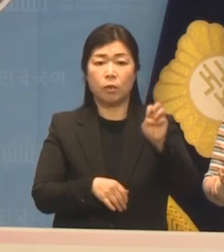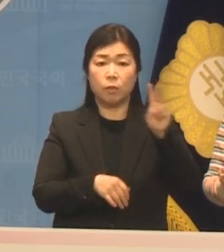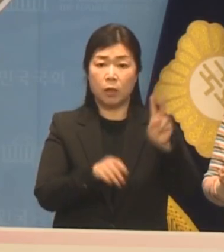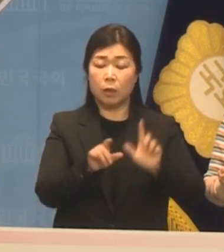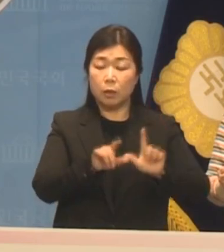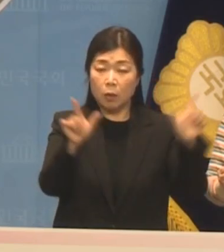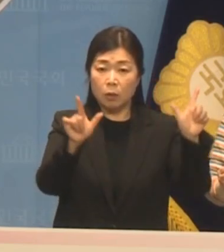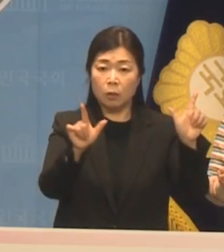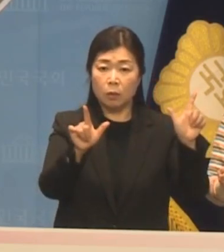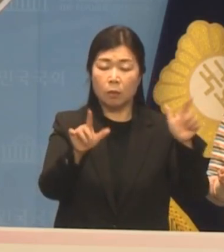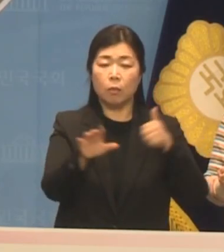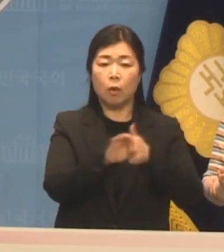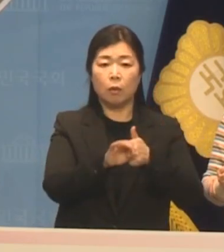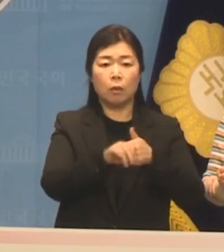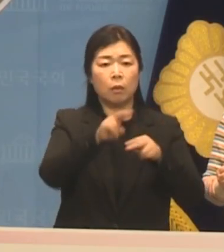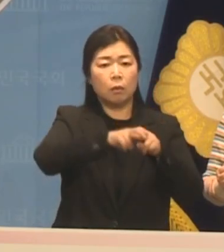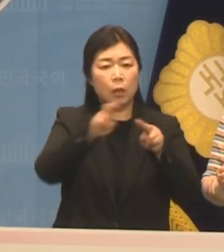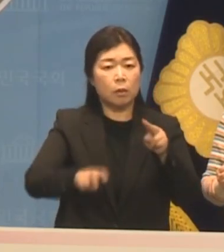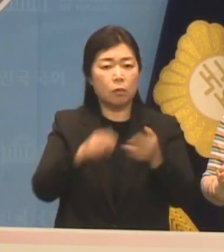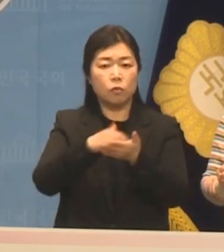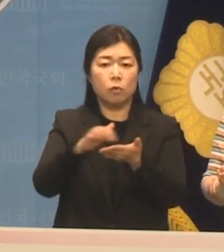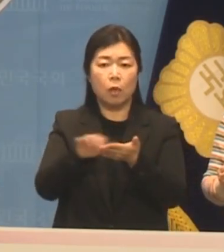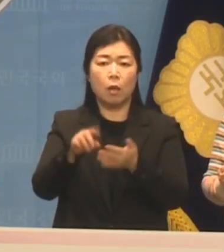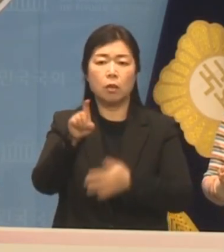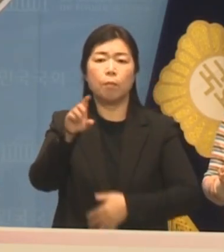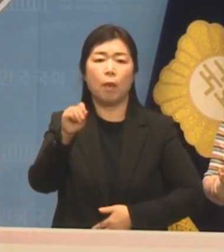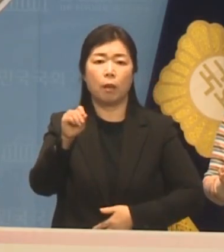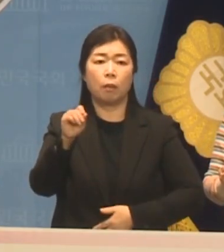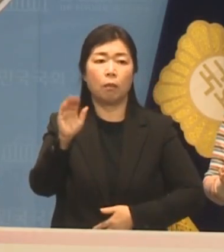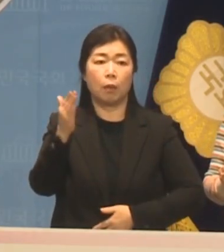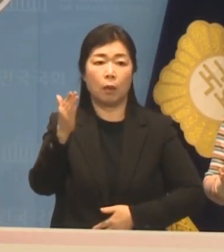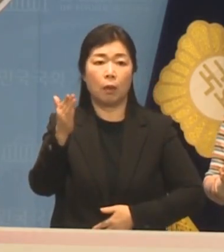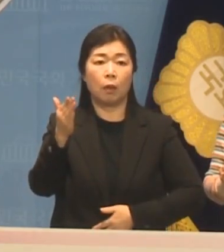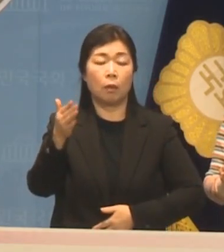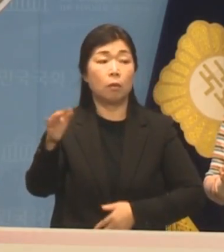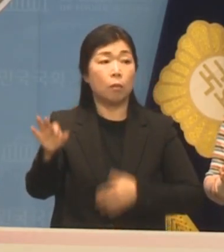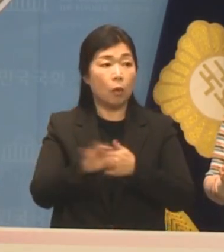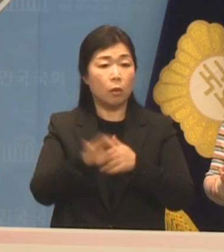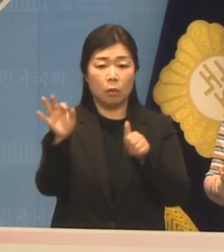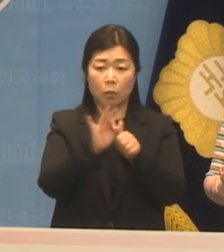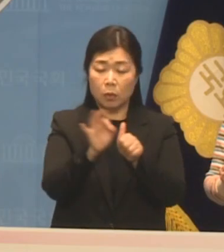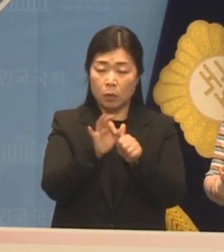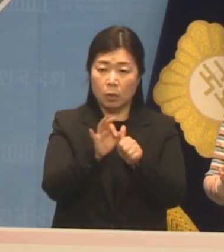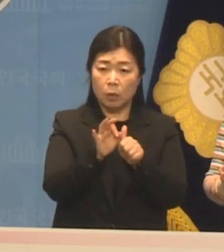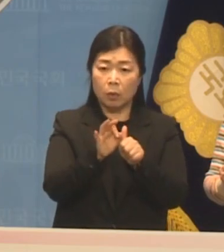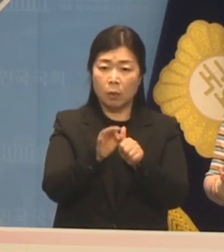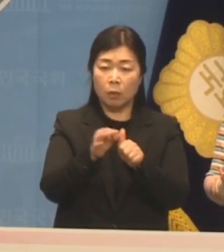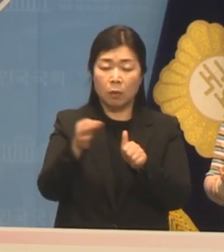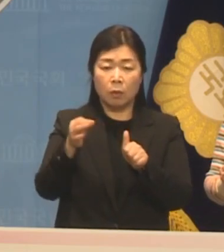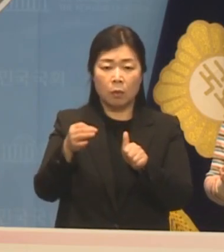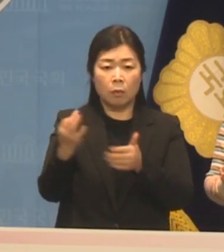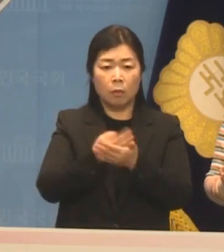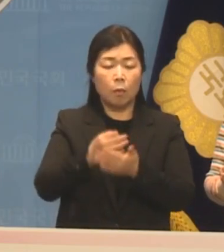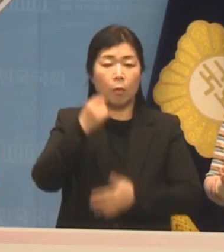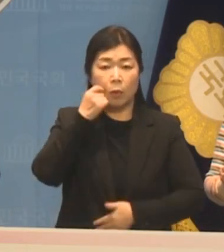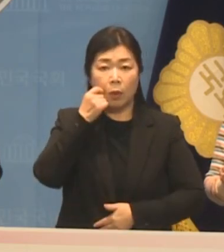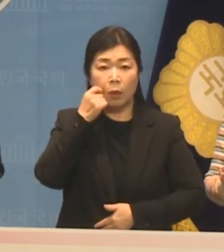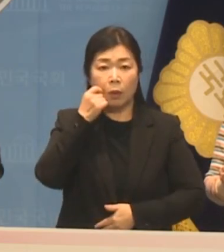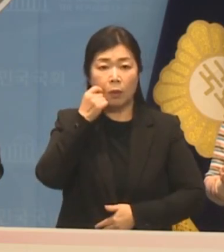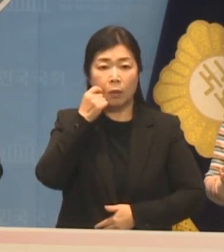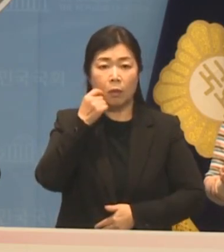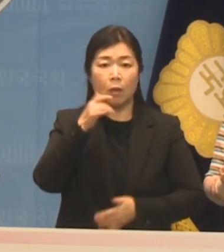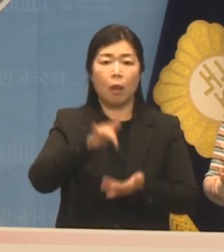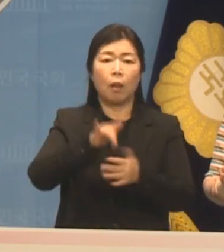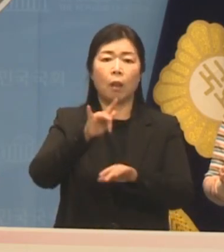2032년이면 거의 10만 명의 퇴직자가 이 소득 공백 상황을 맞이하게 되고 2033년 되면 전체 우리 공무원